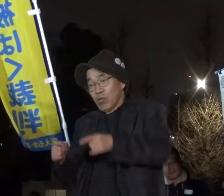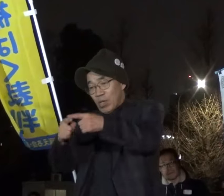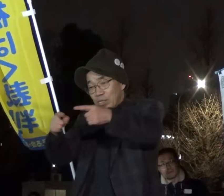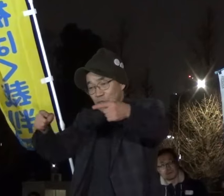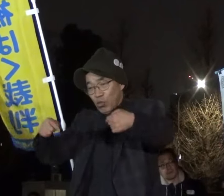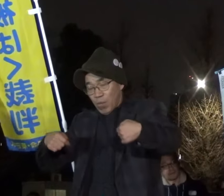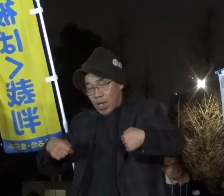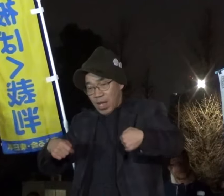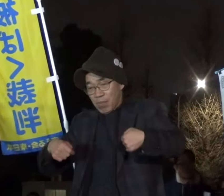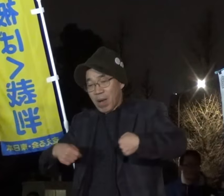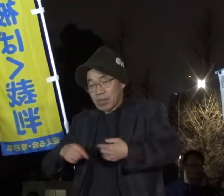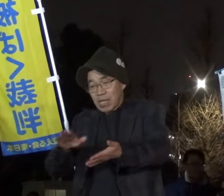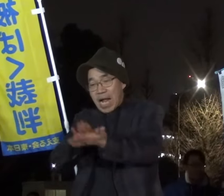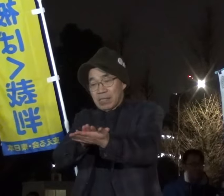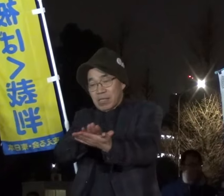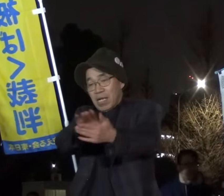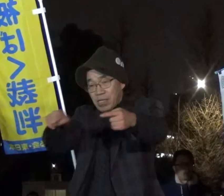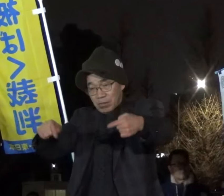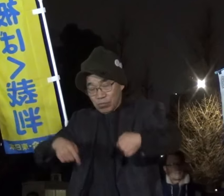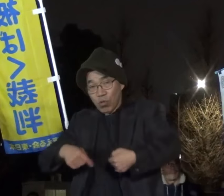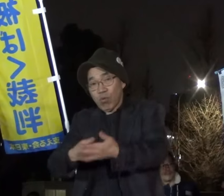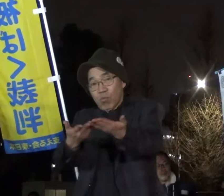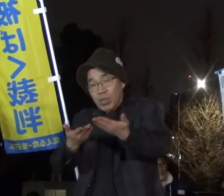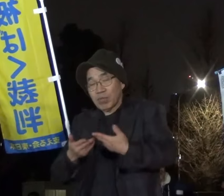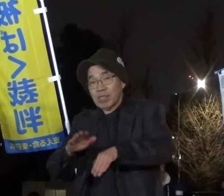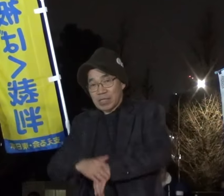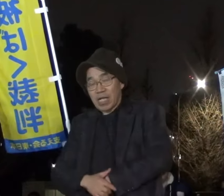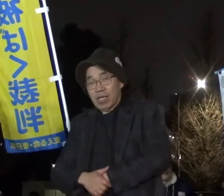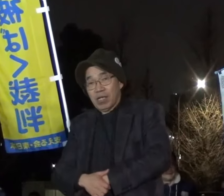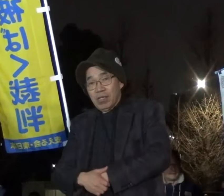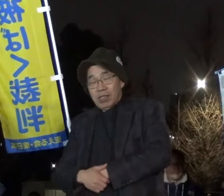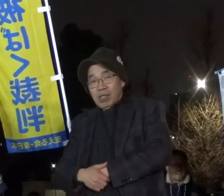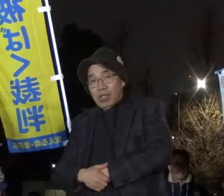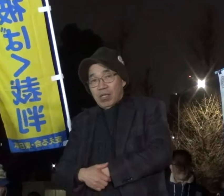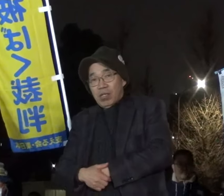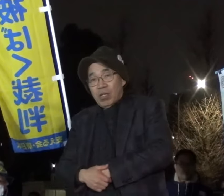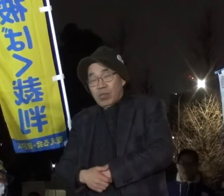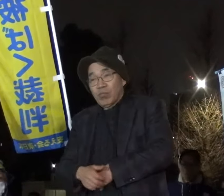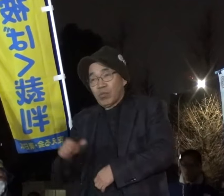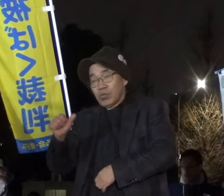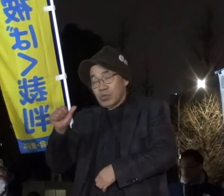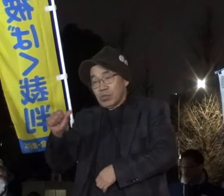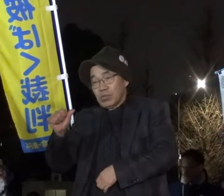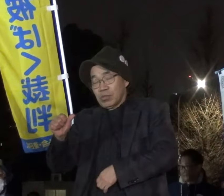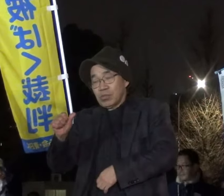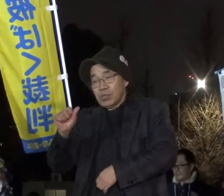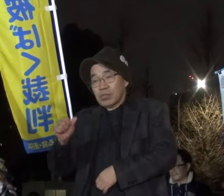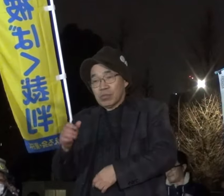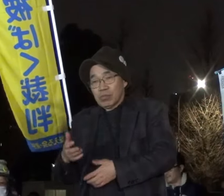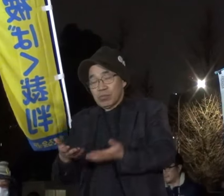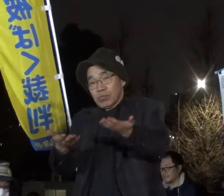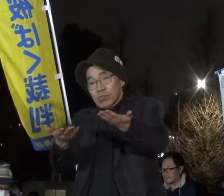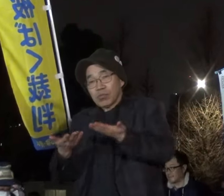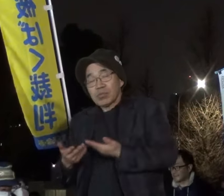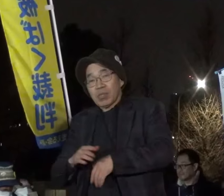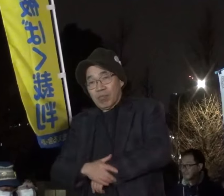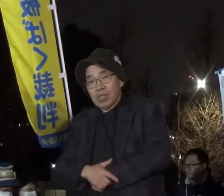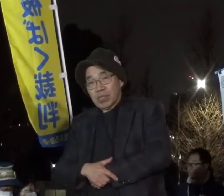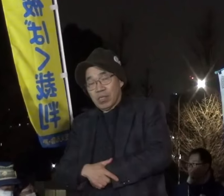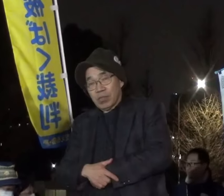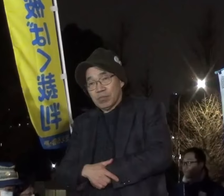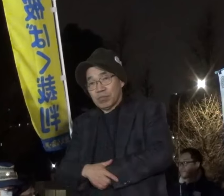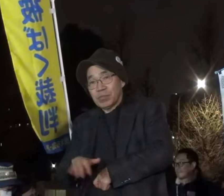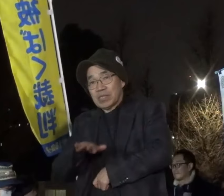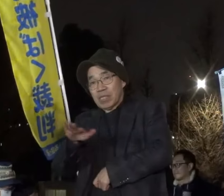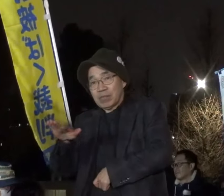です。もう今私のところでこれ5通使わないから使ってください。あの皆さ